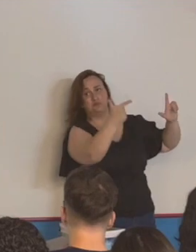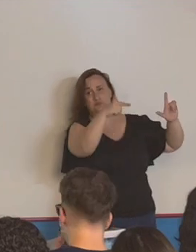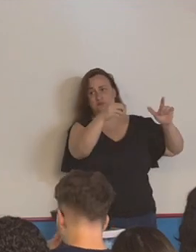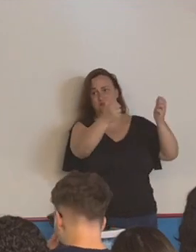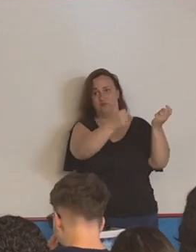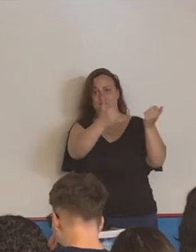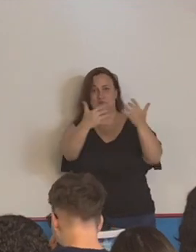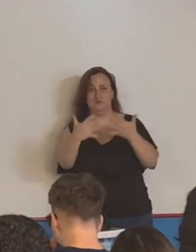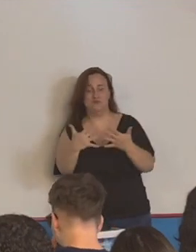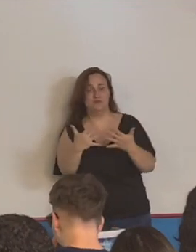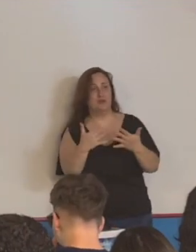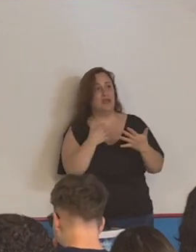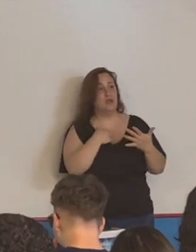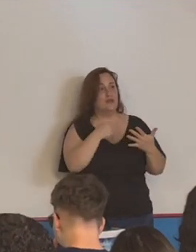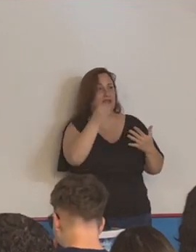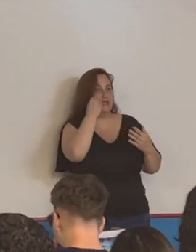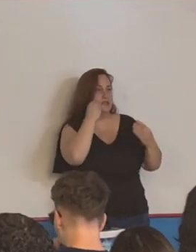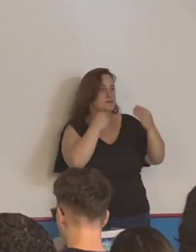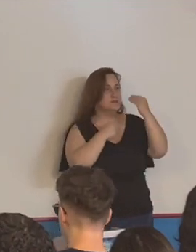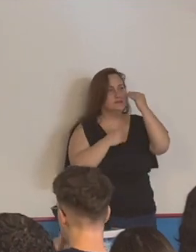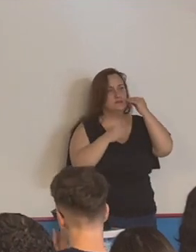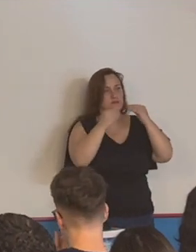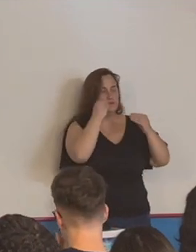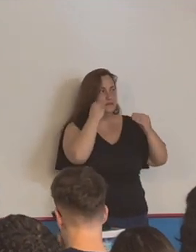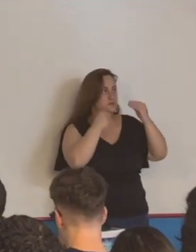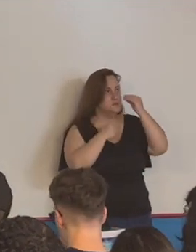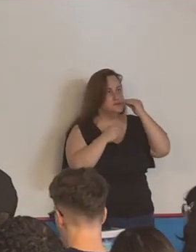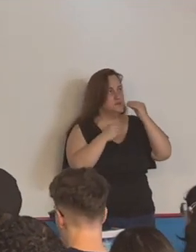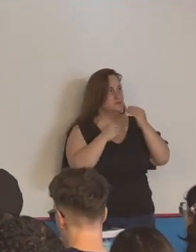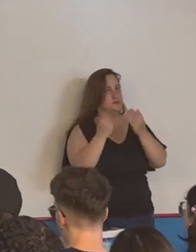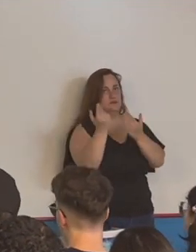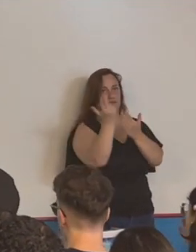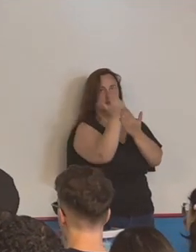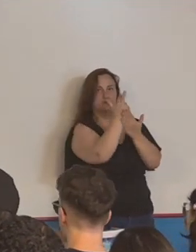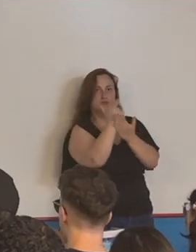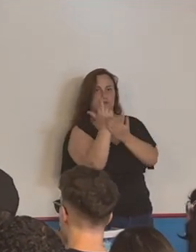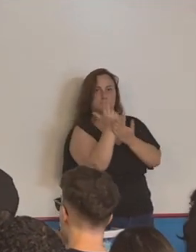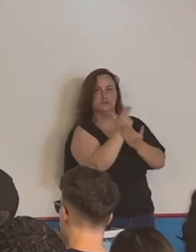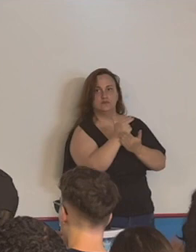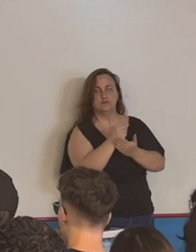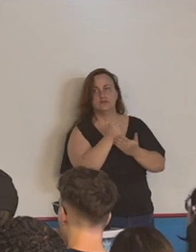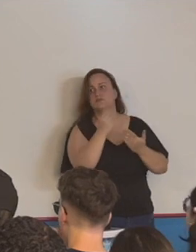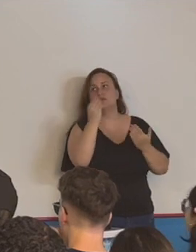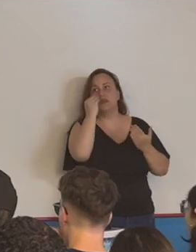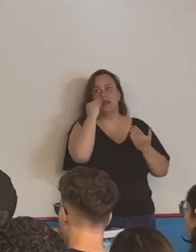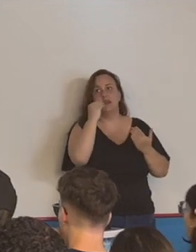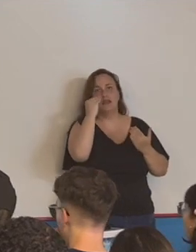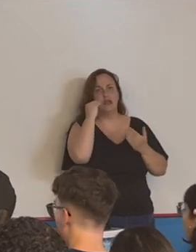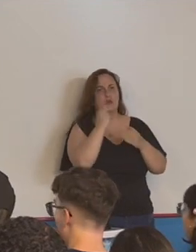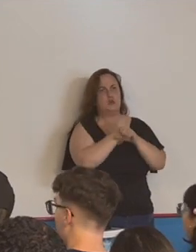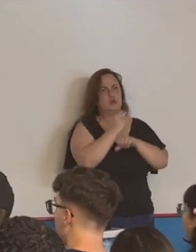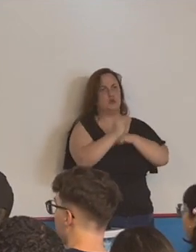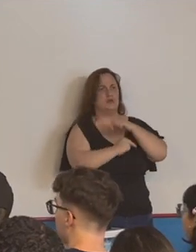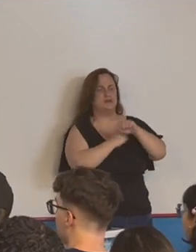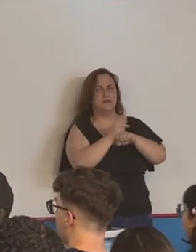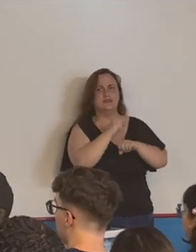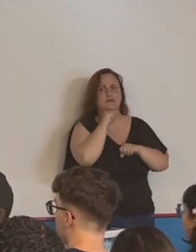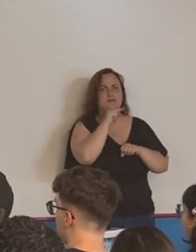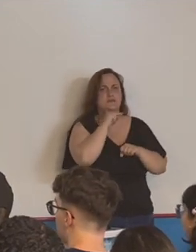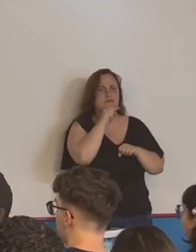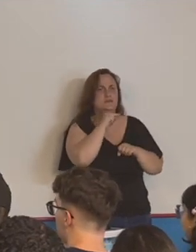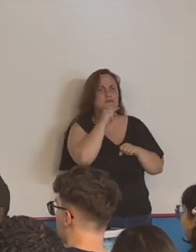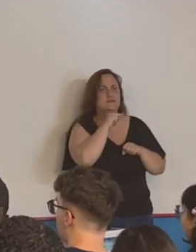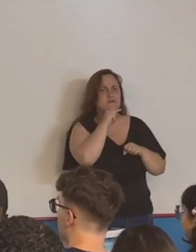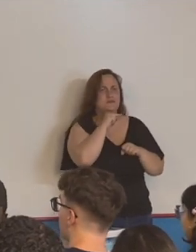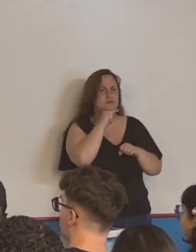eu, quando estava tentando pintar a arquitetura mais realista, eu tentei uns 2 anos, assim, eu não conseguia mesmo, assim. Por exemplo,